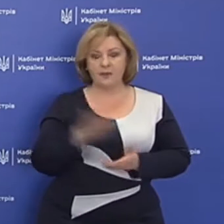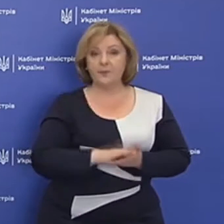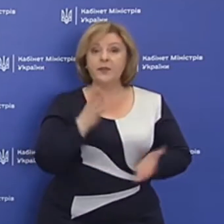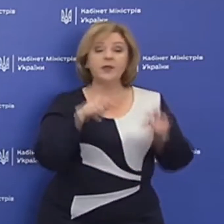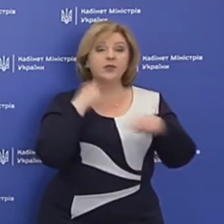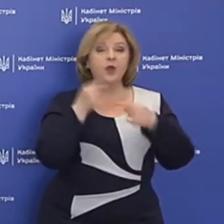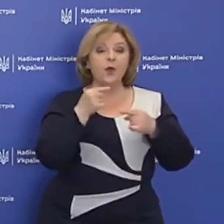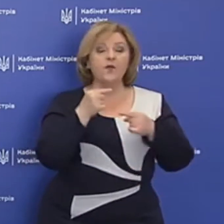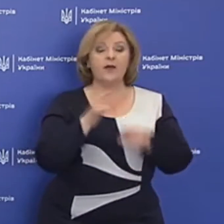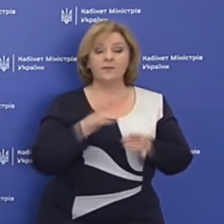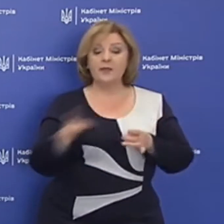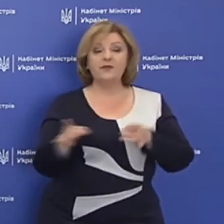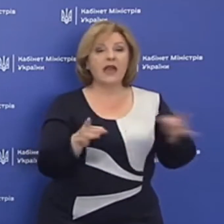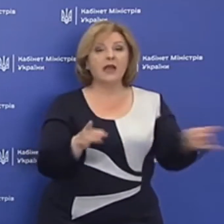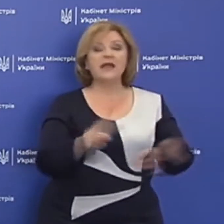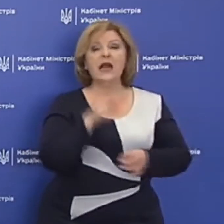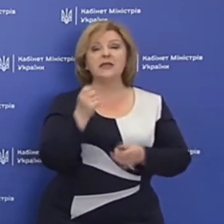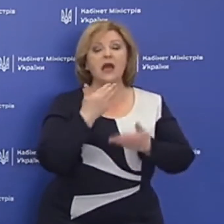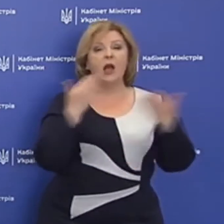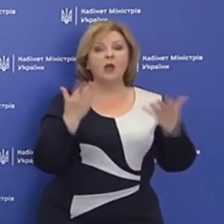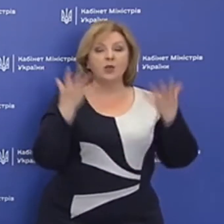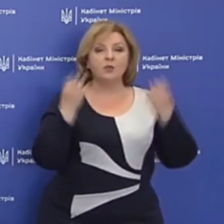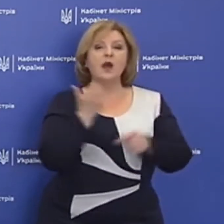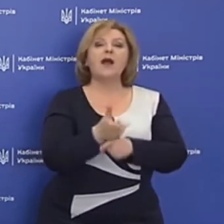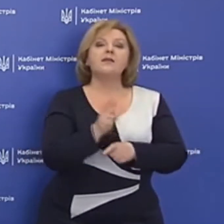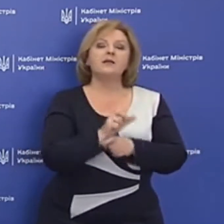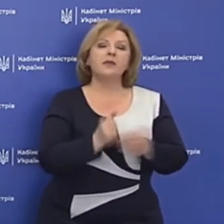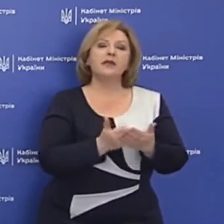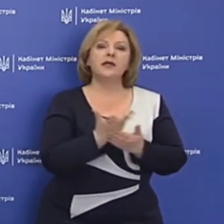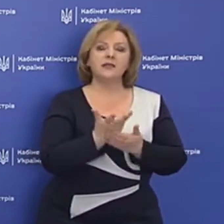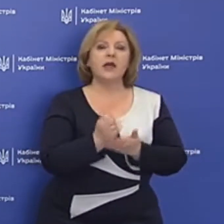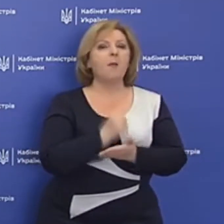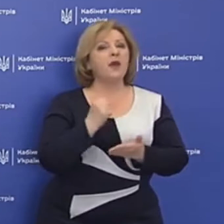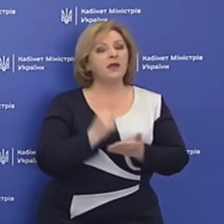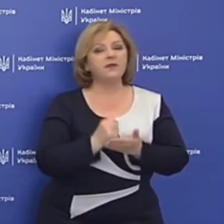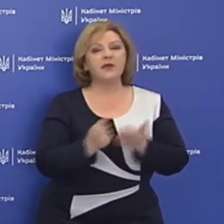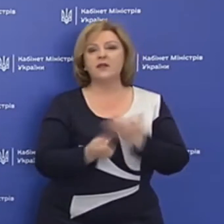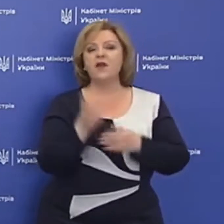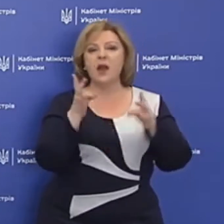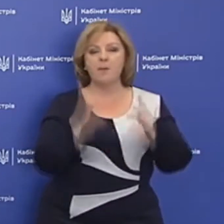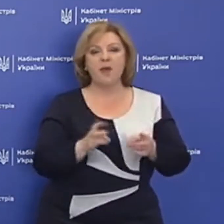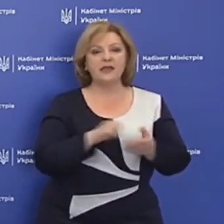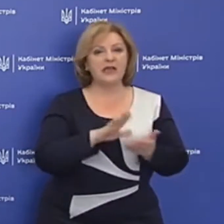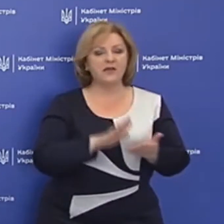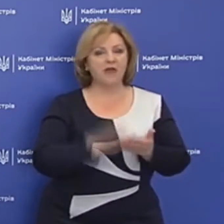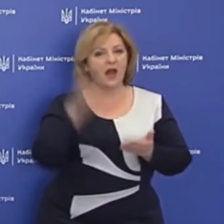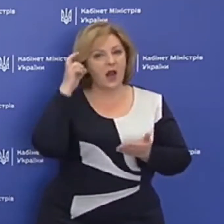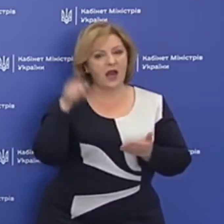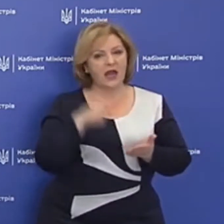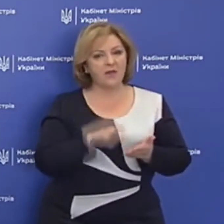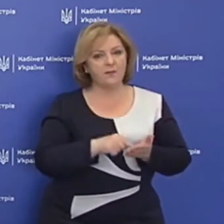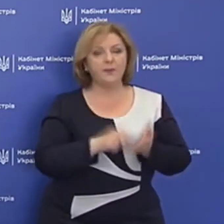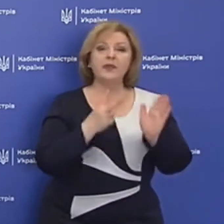в розрізі регіонів, то за останню добу найбільша кількість підтверджених випадків зареєстровано в Києві